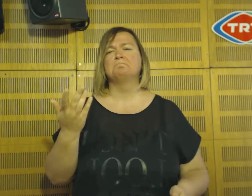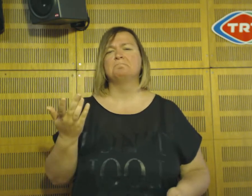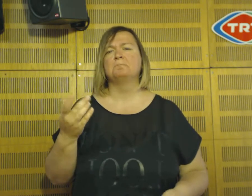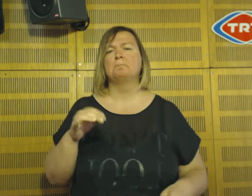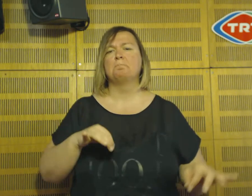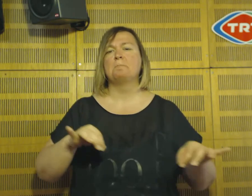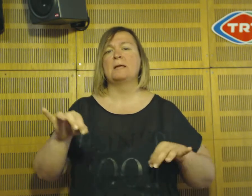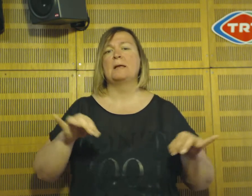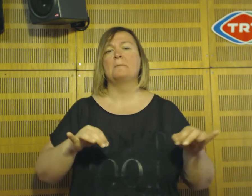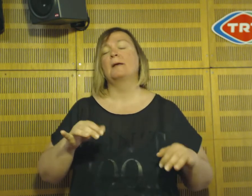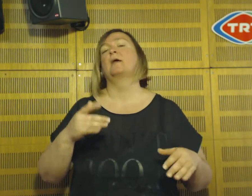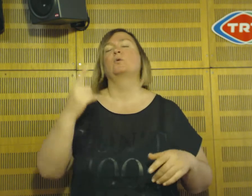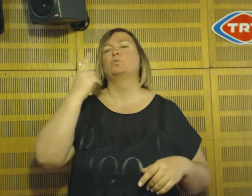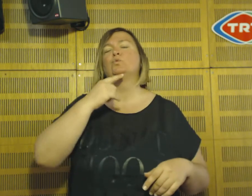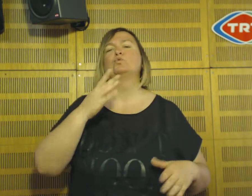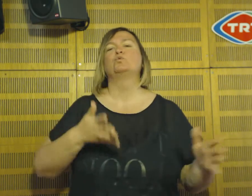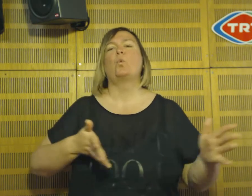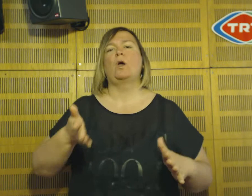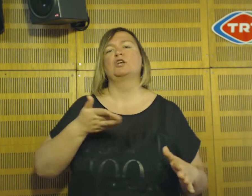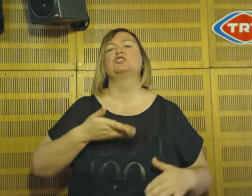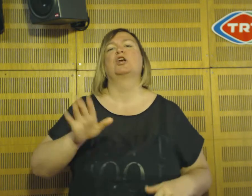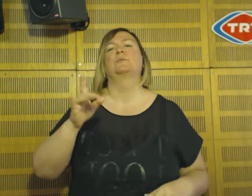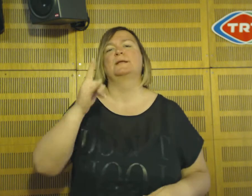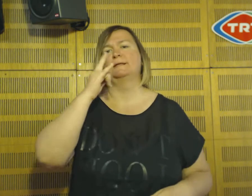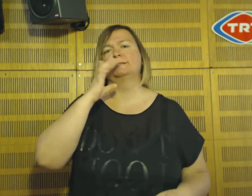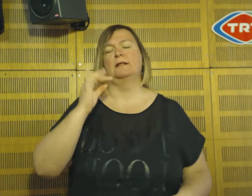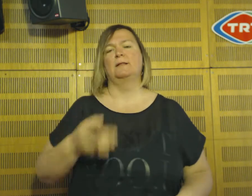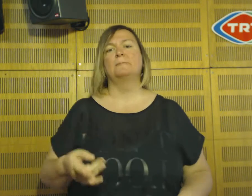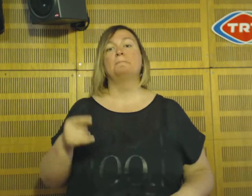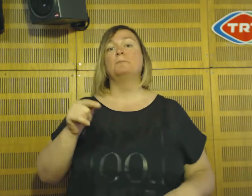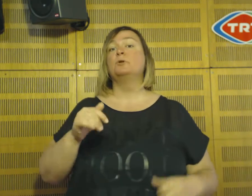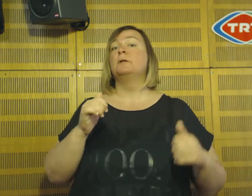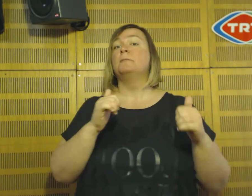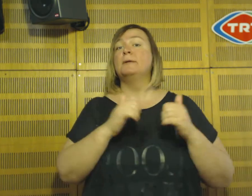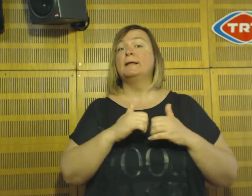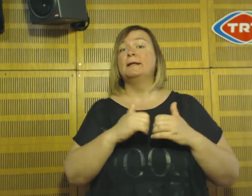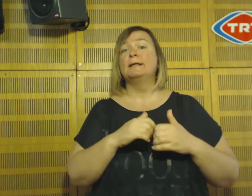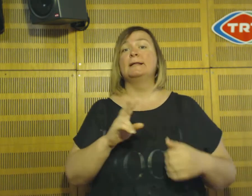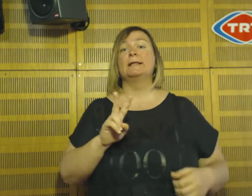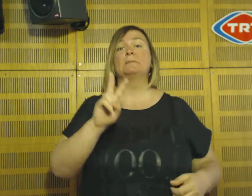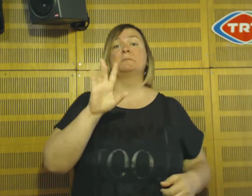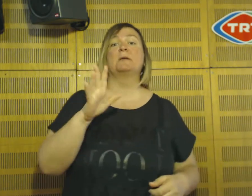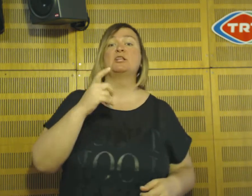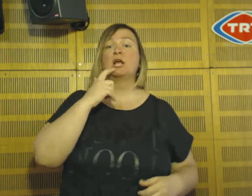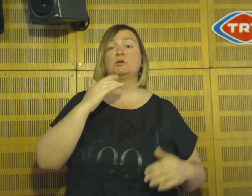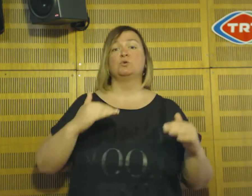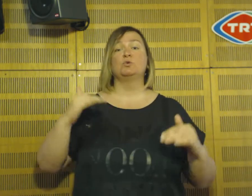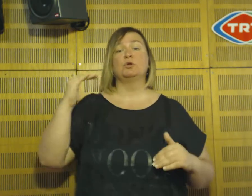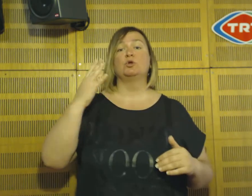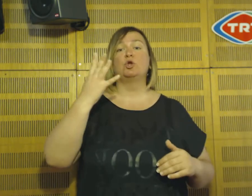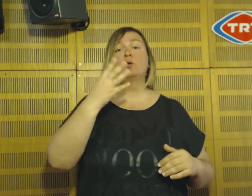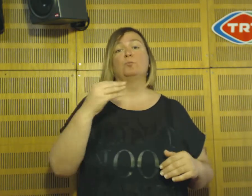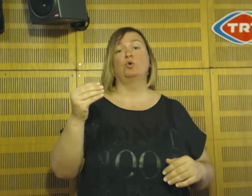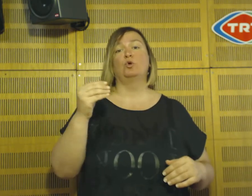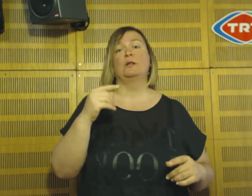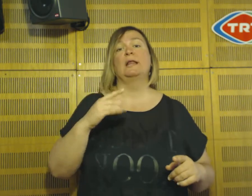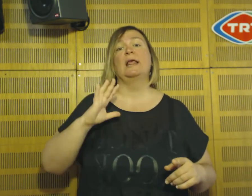mimari erişilebilirlik yüzünden sokağa çıkamayan insanlar. Evet. Bununla birlikte 75 yaşın üzerinde 4 milyon da ileri yaşlımız